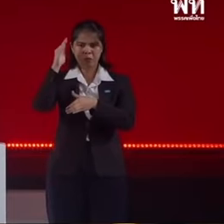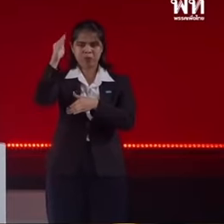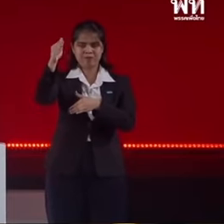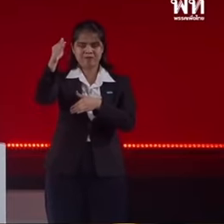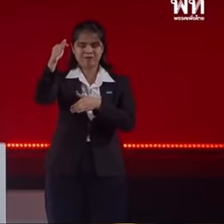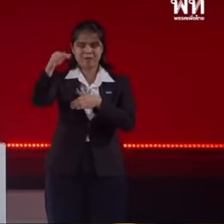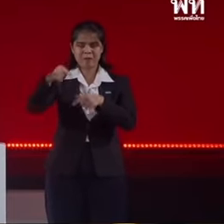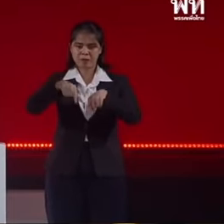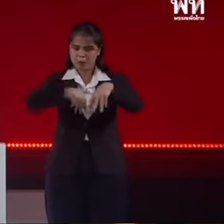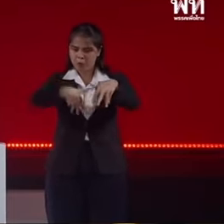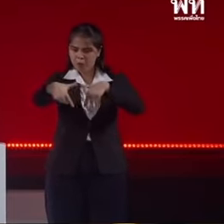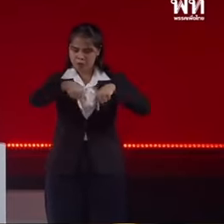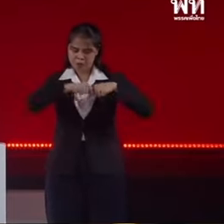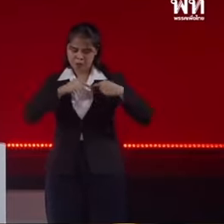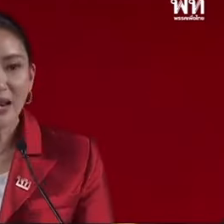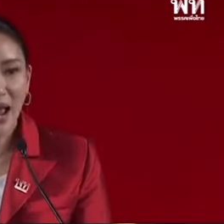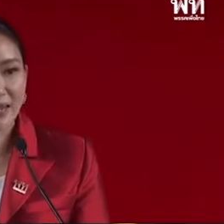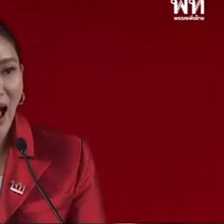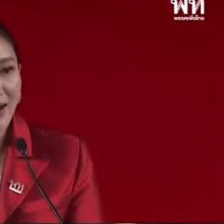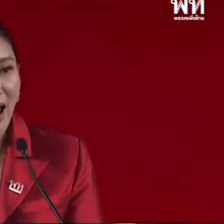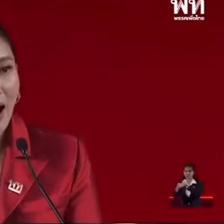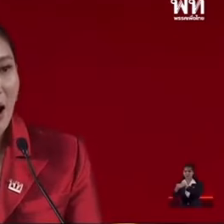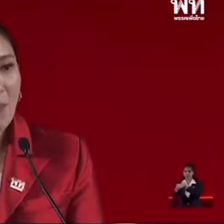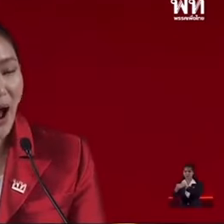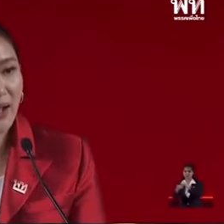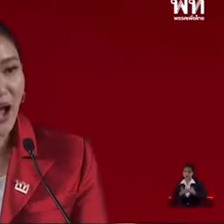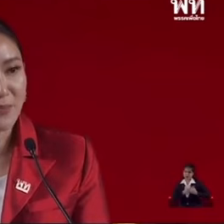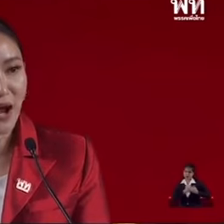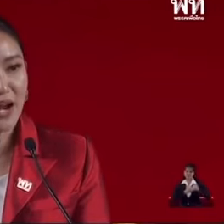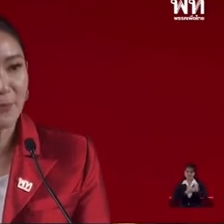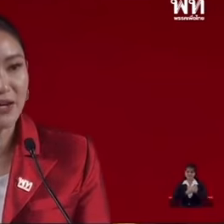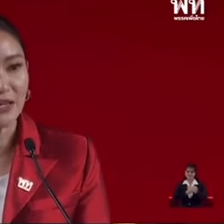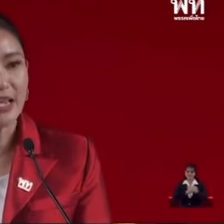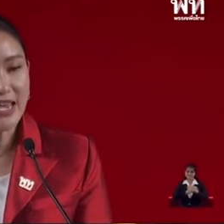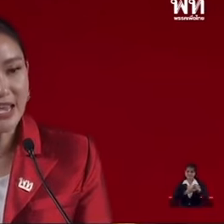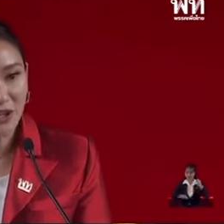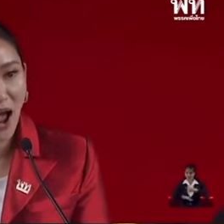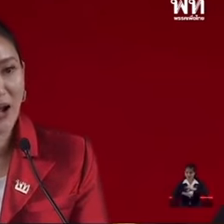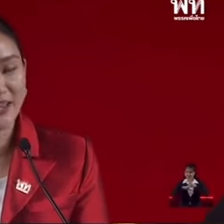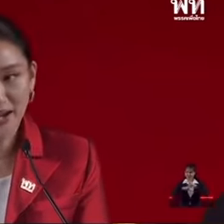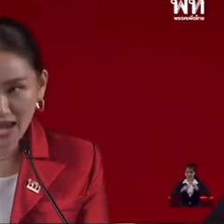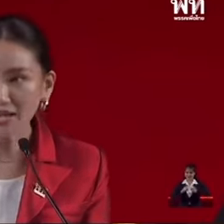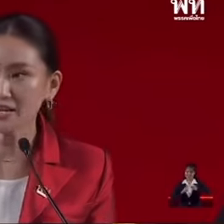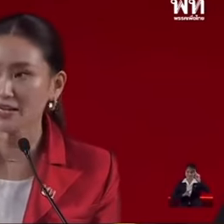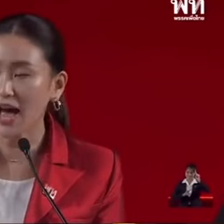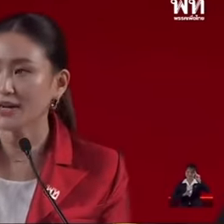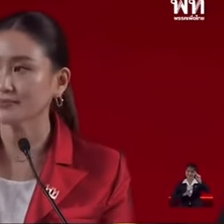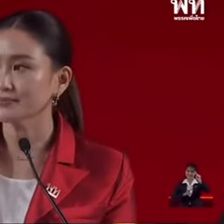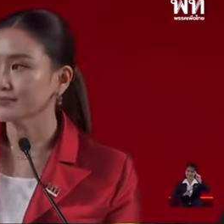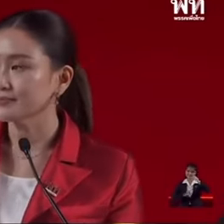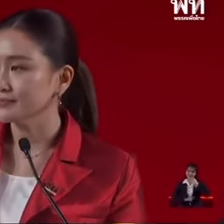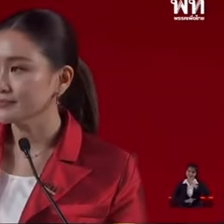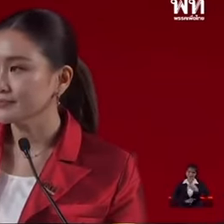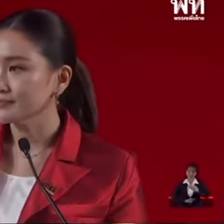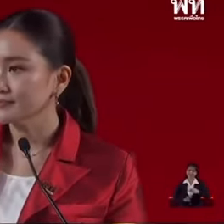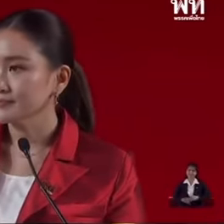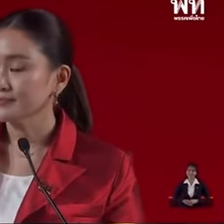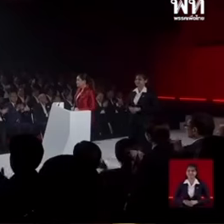ในใจของพี่น้องประชาชนในฐานะพรรคการเมืองอันดับหนึ่งอีกครั้งอย่างยั่งยืนค่ะ